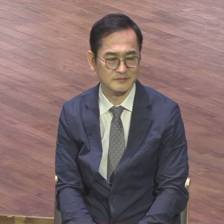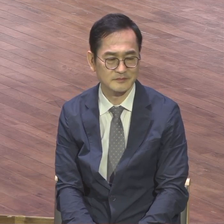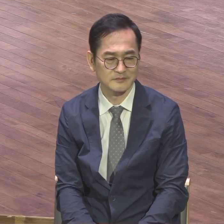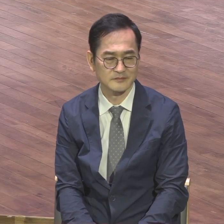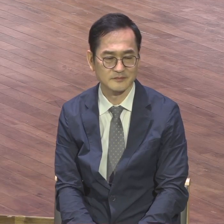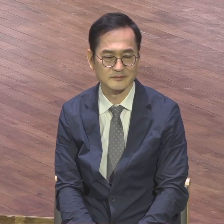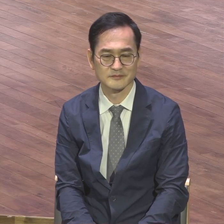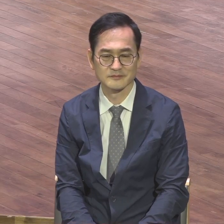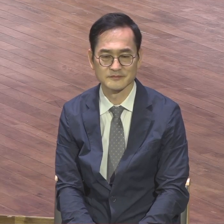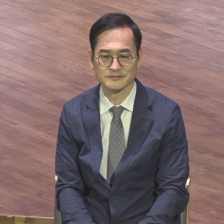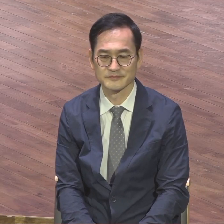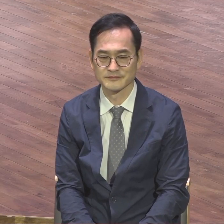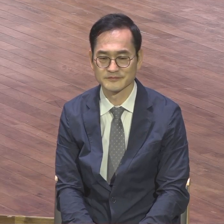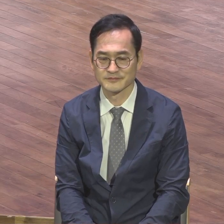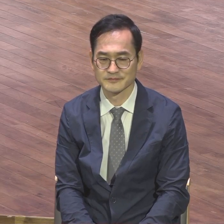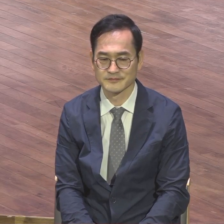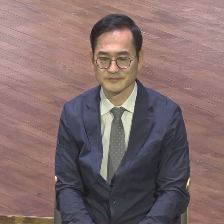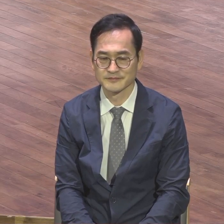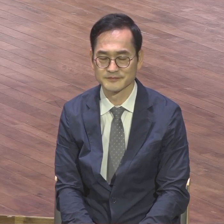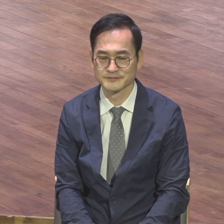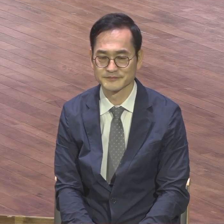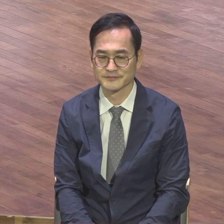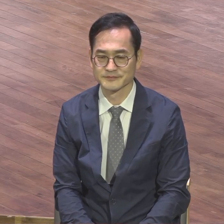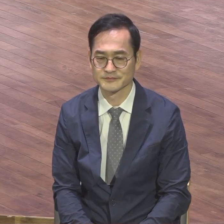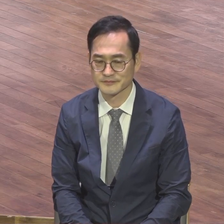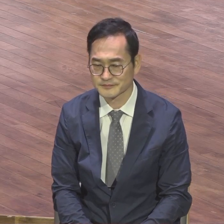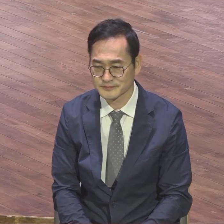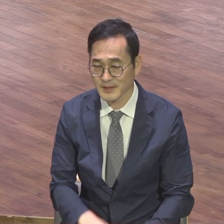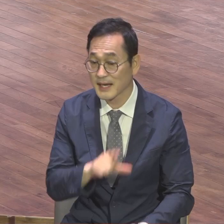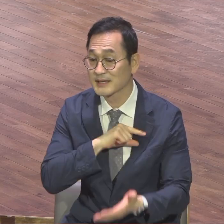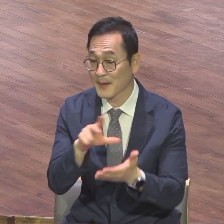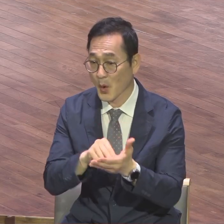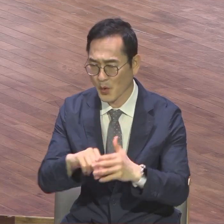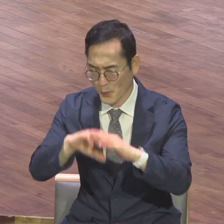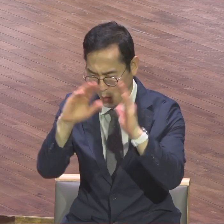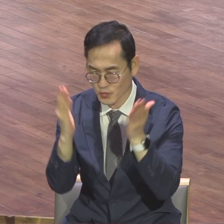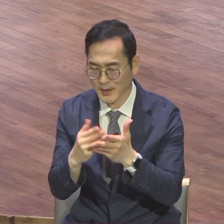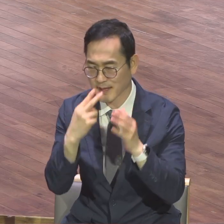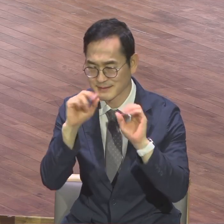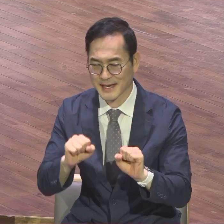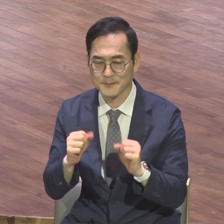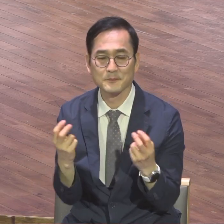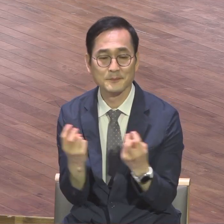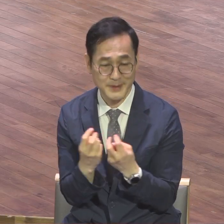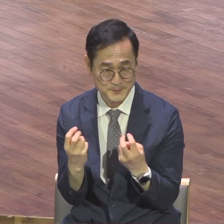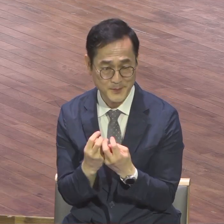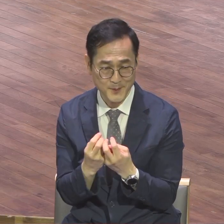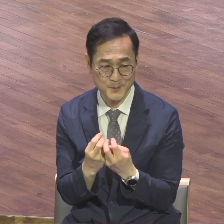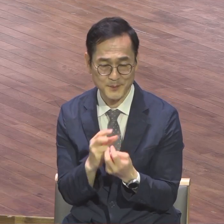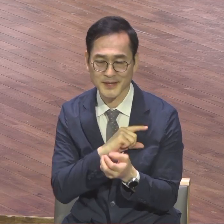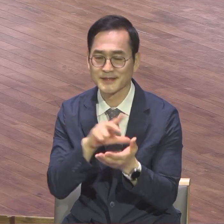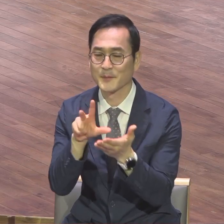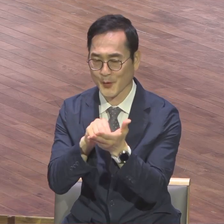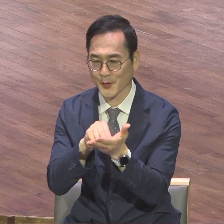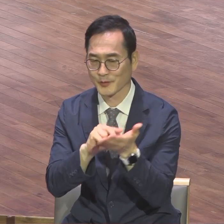여러분 말씀 가지고 우리 모두가 사는 길이란 제목으로 말씀을 드립니다.